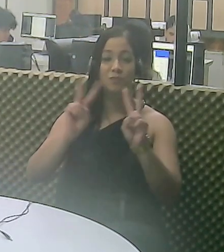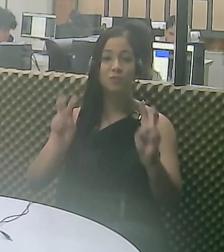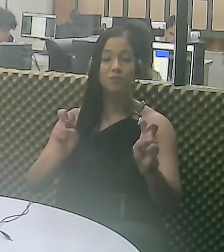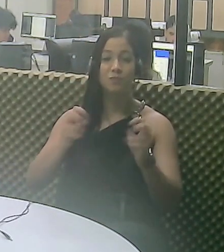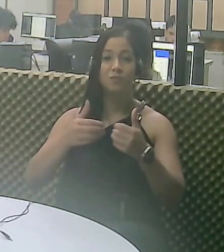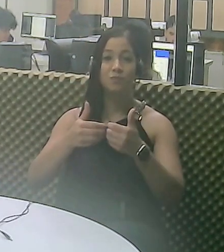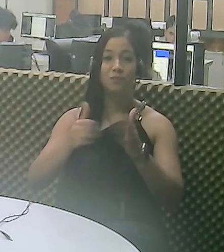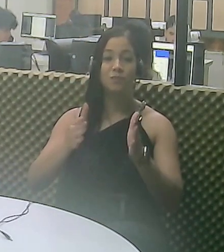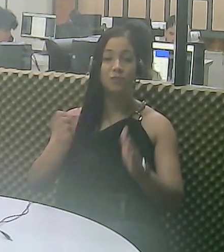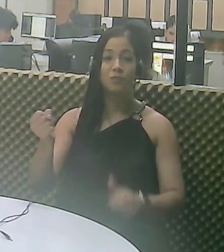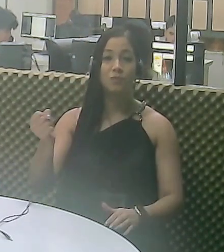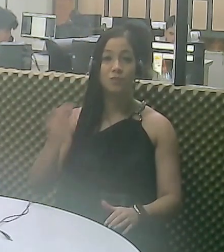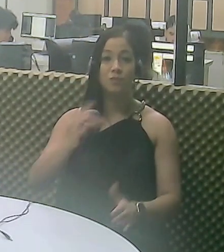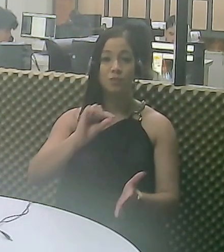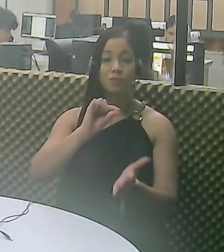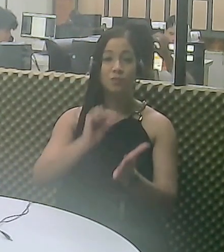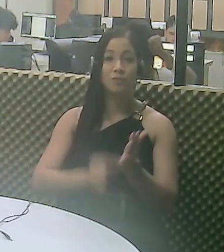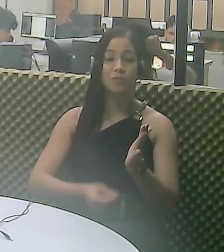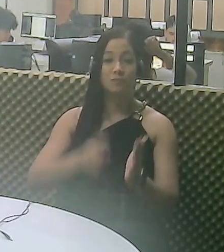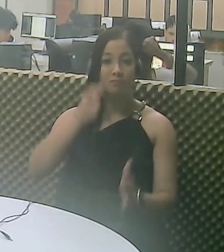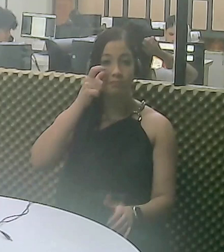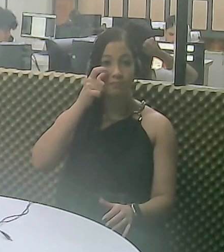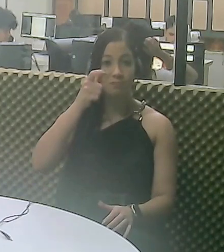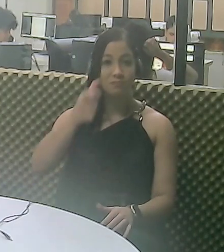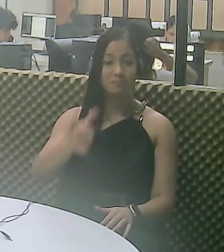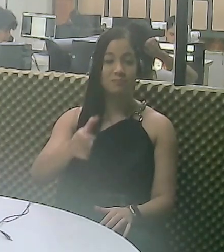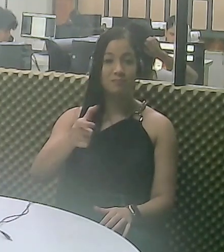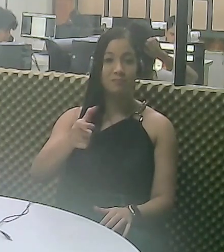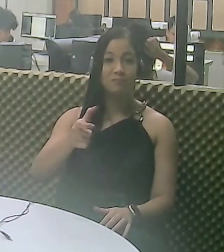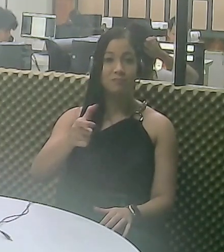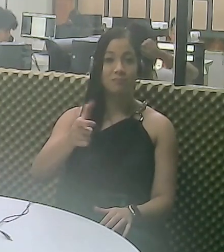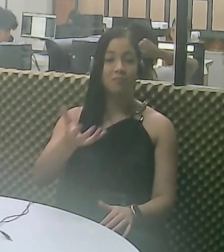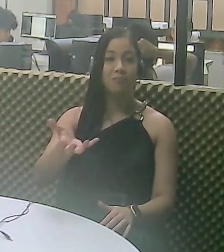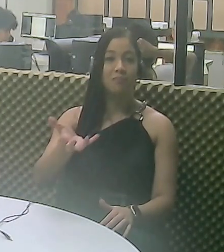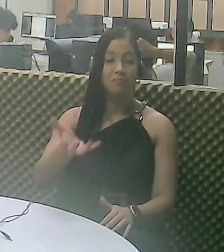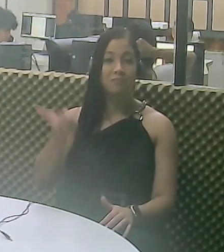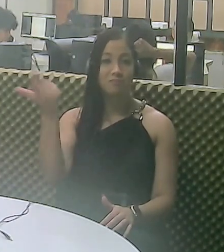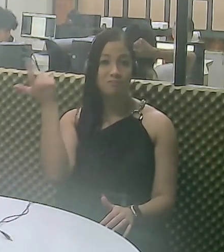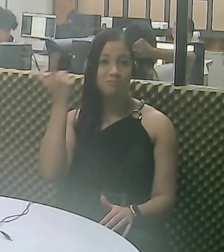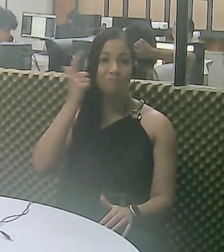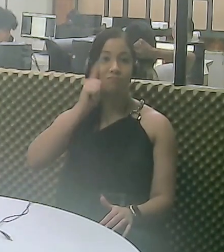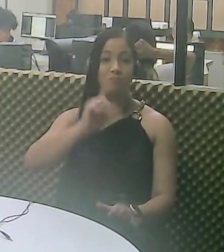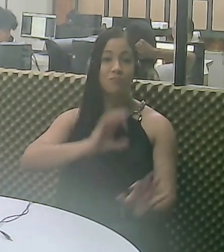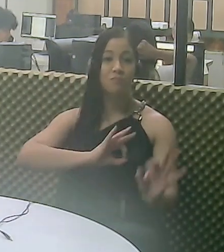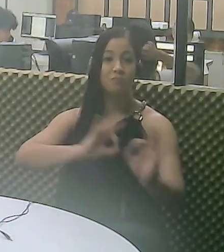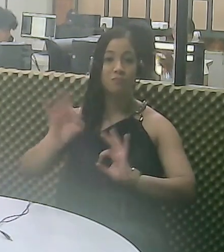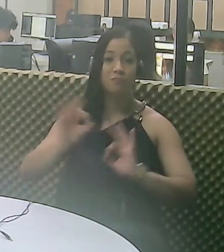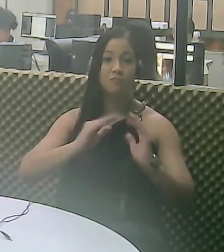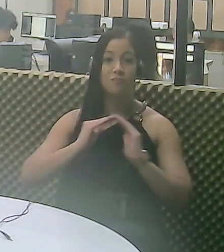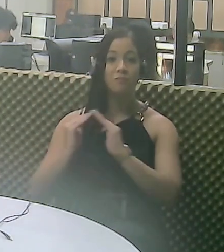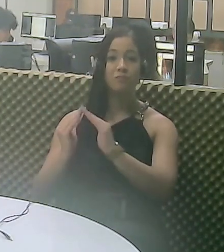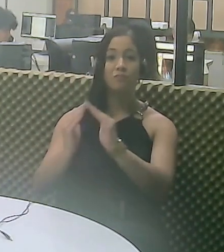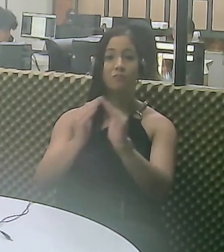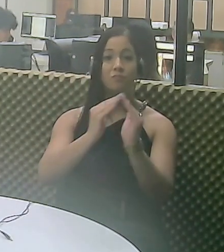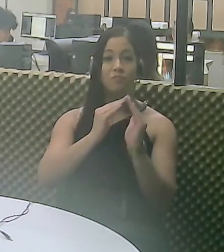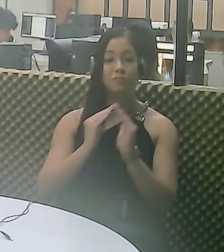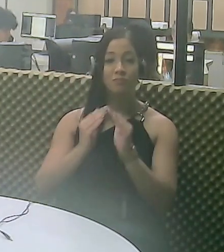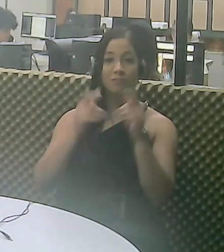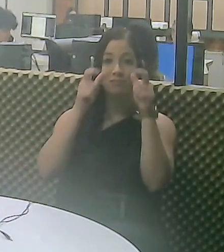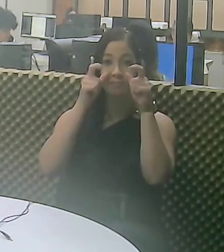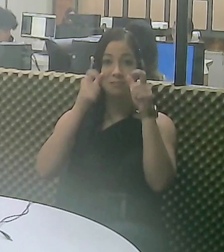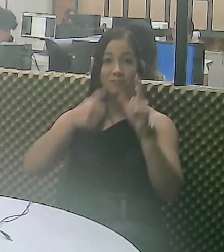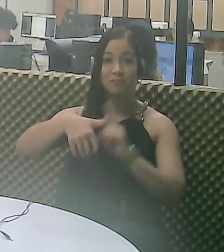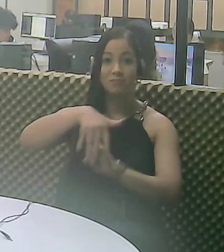a abertura de novos cadastros de interessados em se tornar beneficiários de projetos habitacionais de